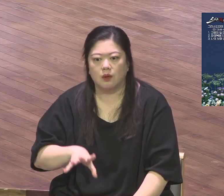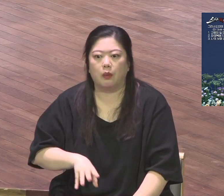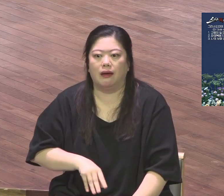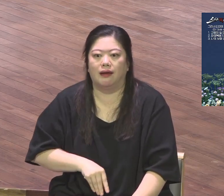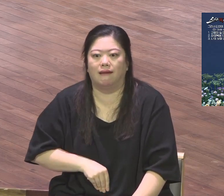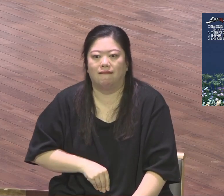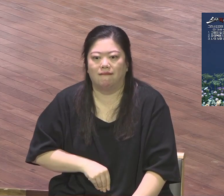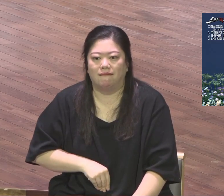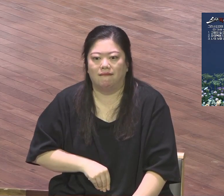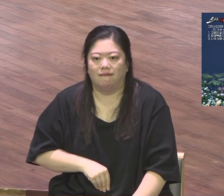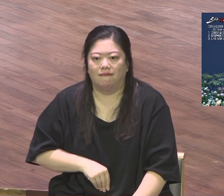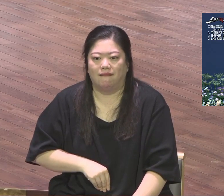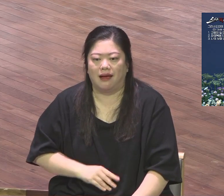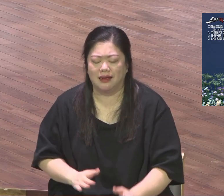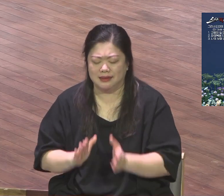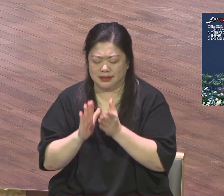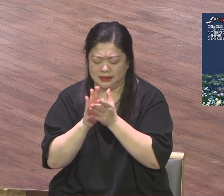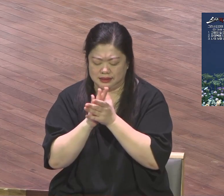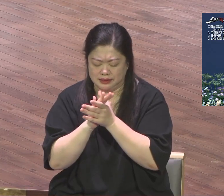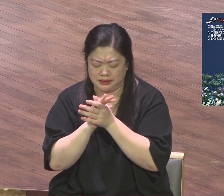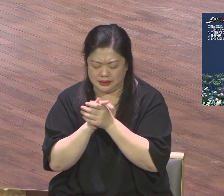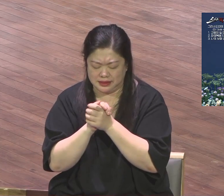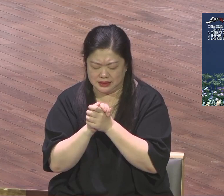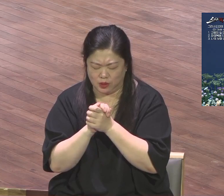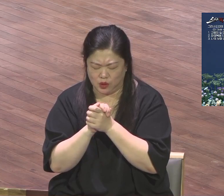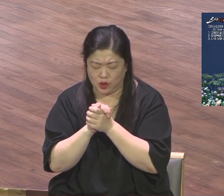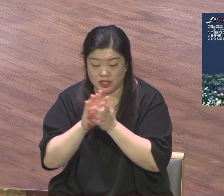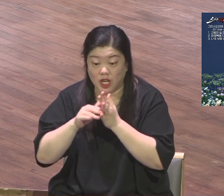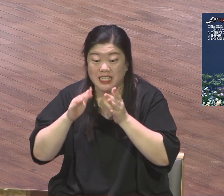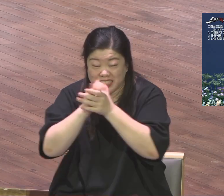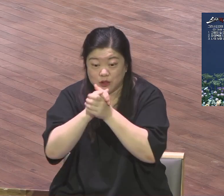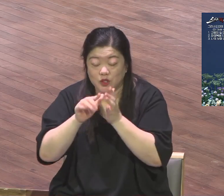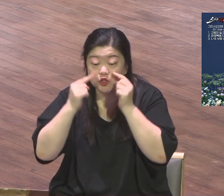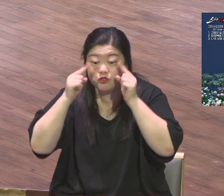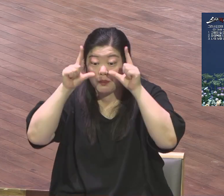기도를 하려고 하면 막 앞에서 짜장면 그릇이 왔다 갔다 하고